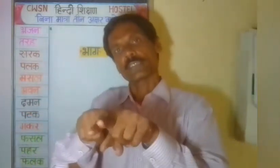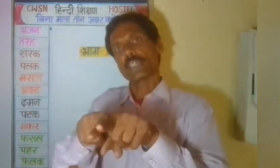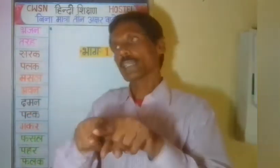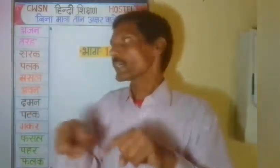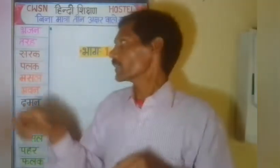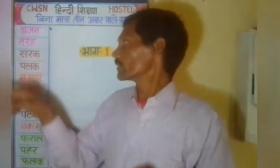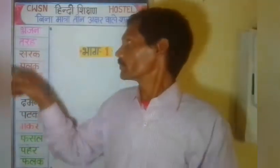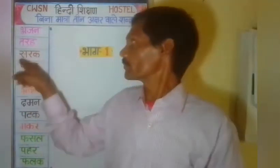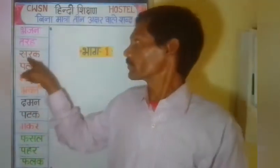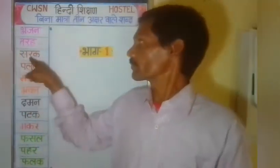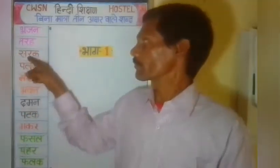तरह।